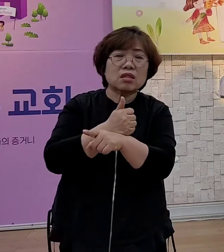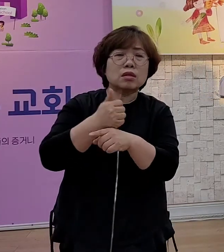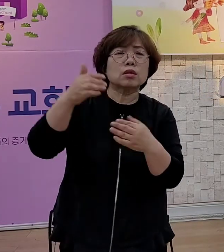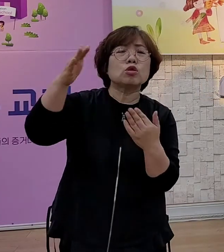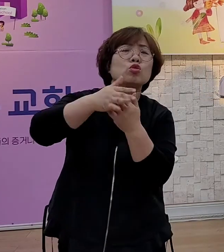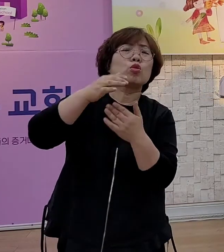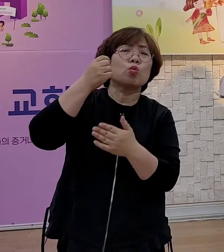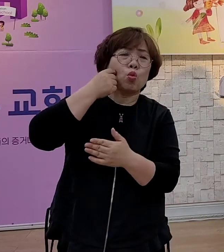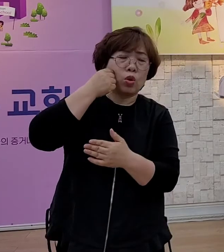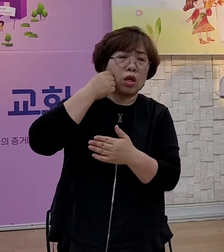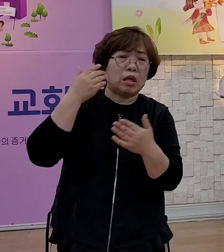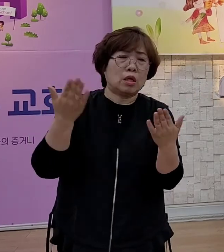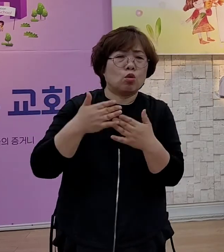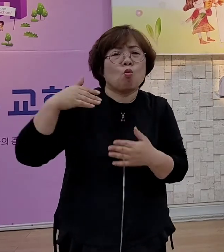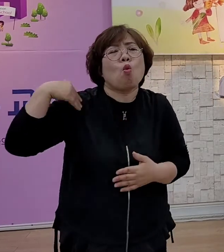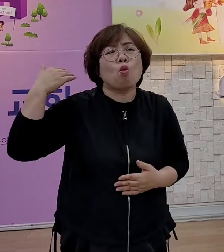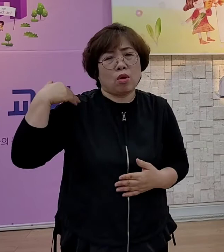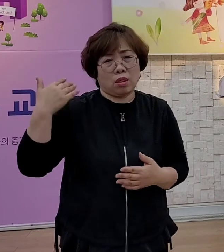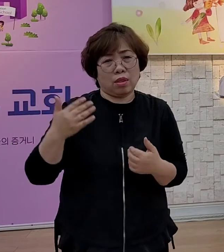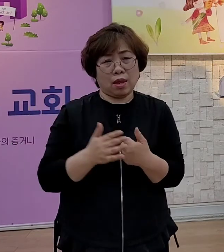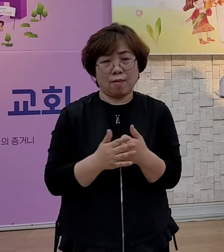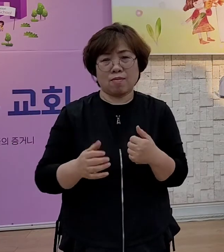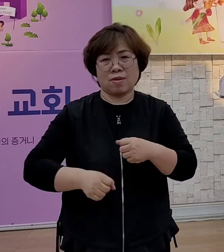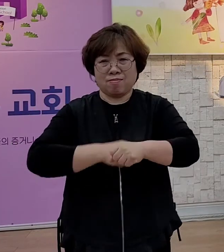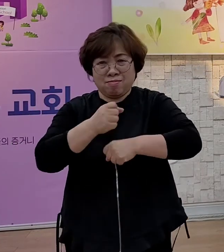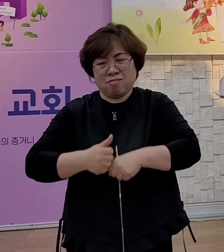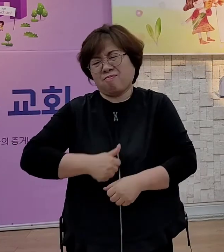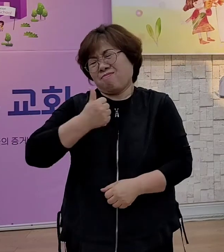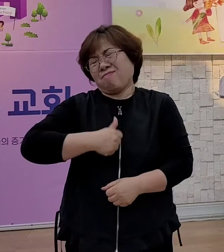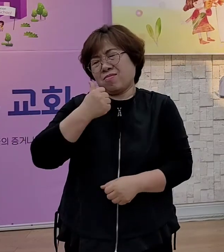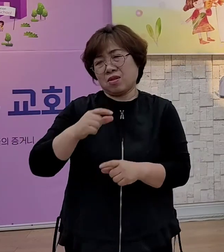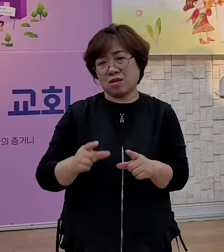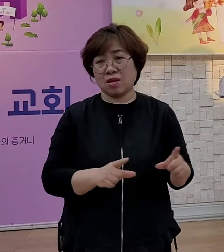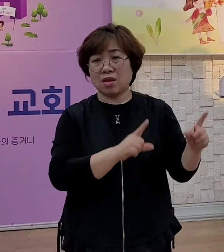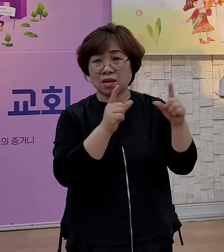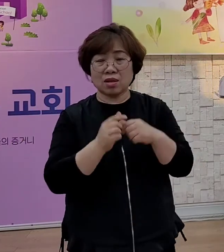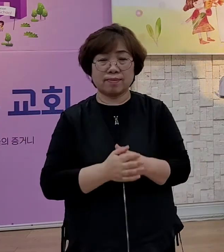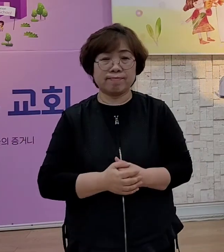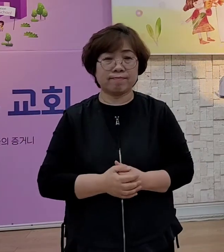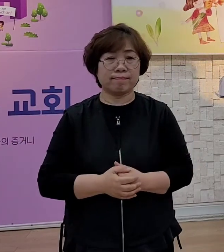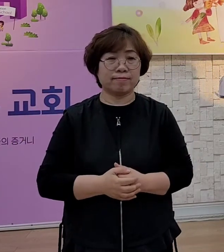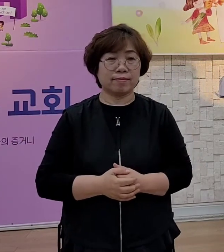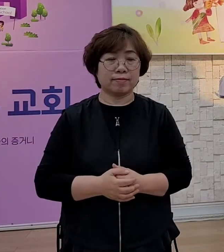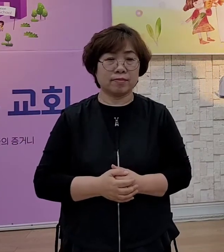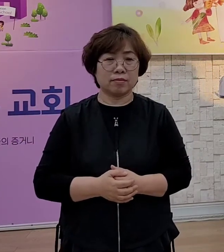모르고 마음대로 화를 내고 살았다. 이 가능했다는 거예요. 이게 우리 인생.